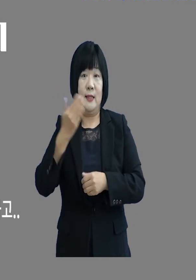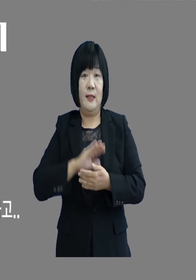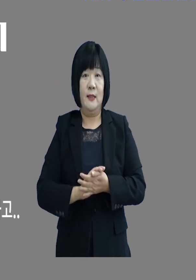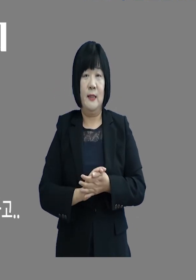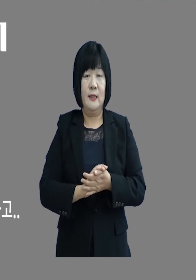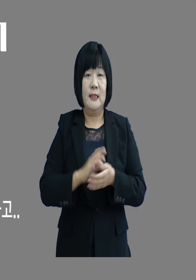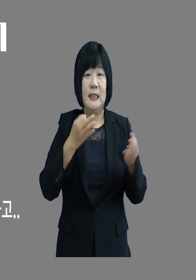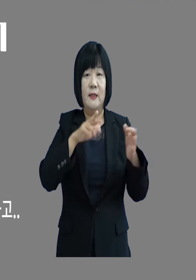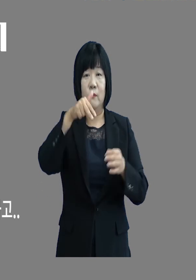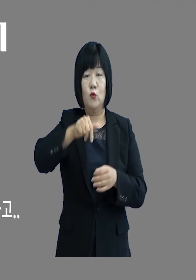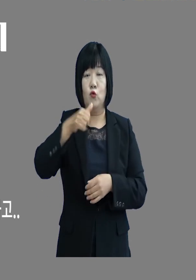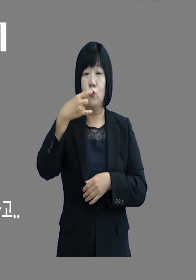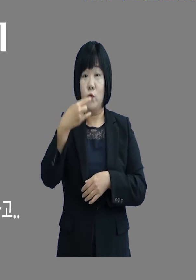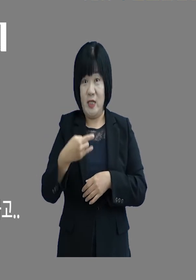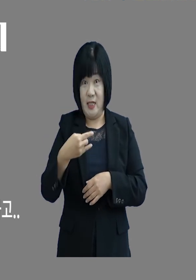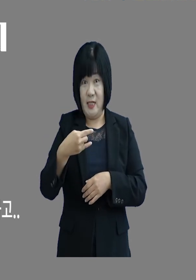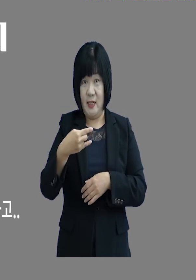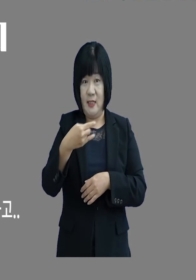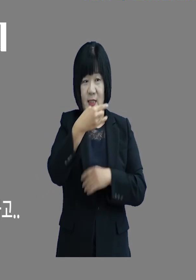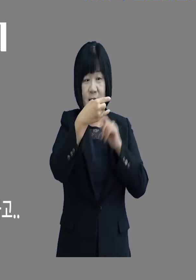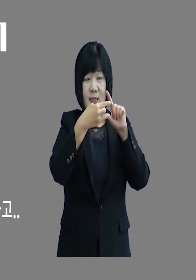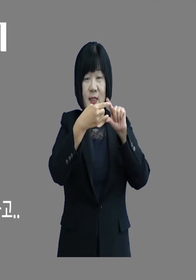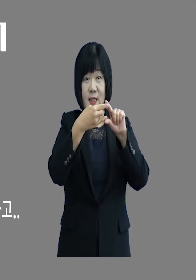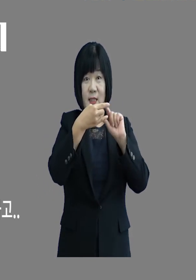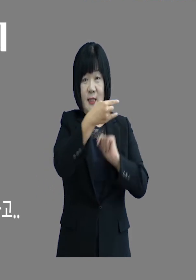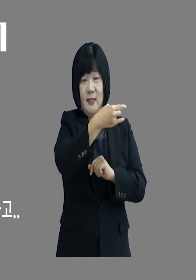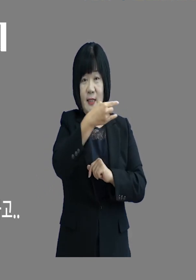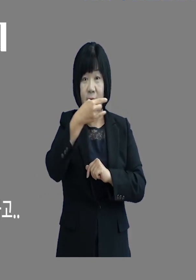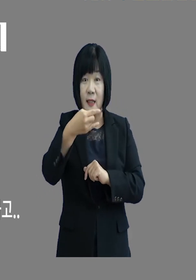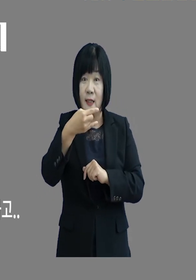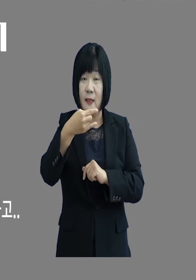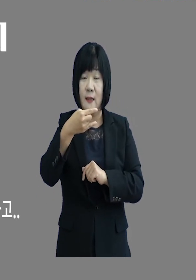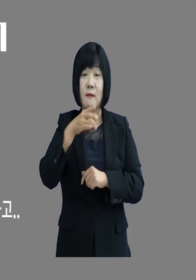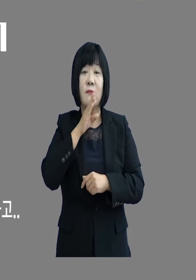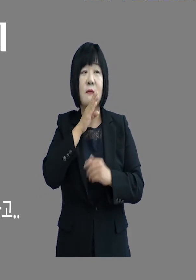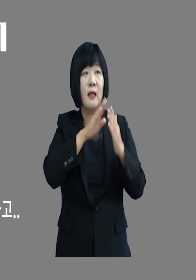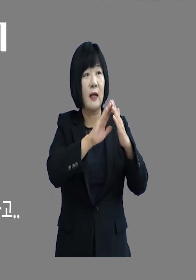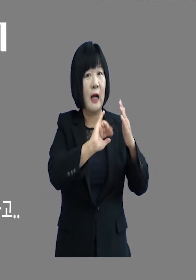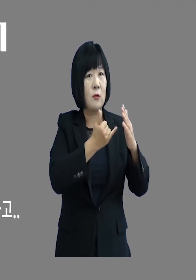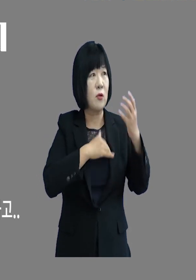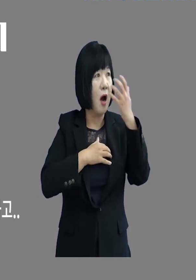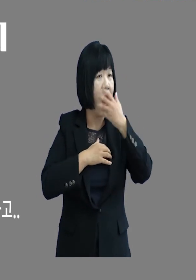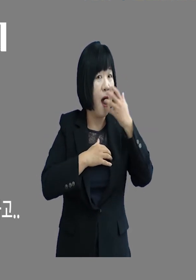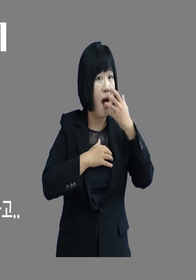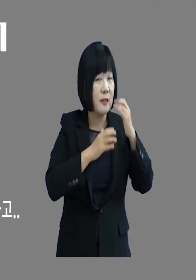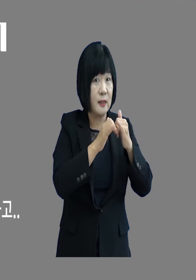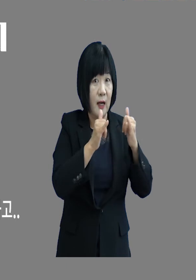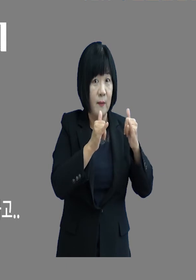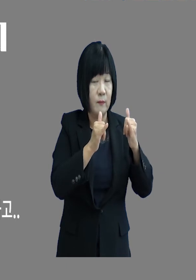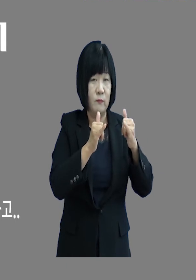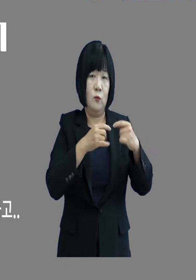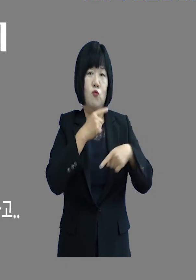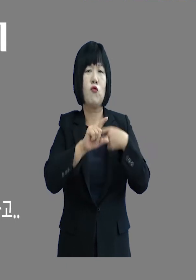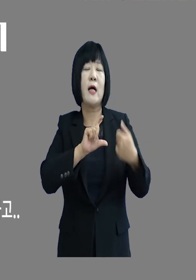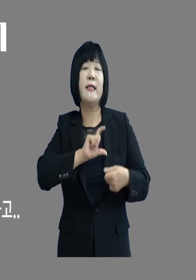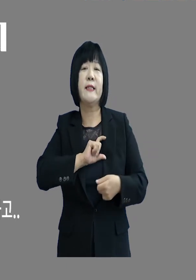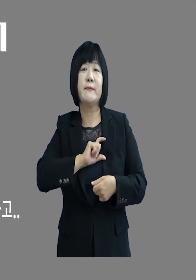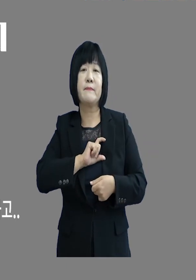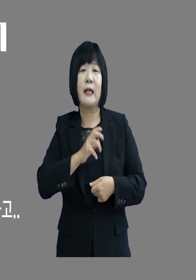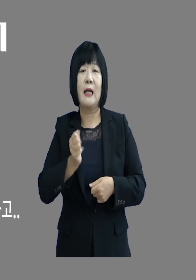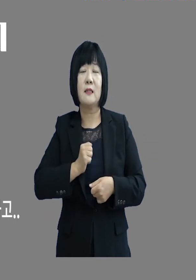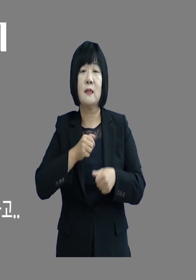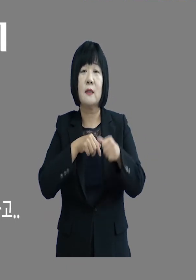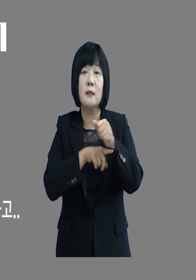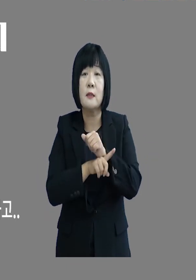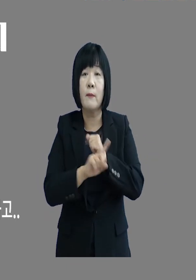희 여자에서 이렇게 지화를 따서 만들었는데 저희 가족이 다 청인인데 다 수어 이름이 있다는 건